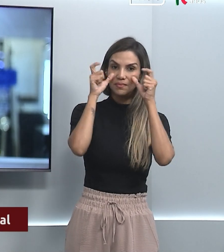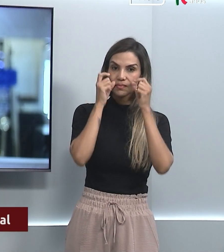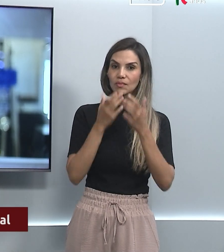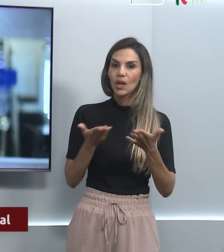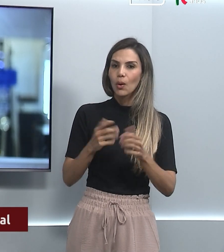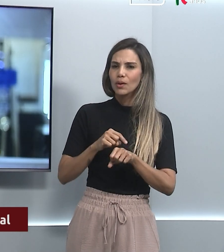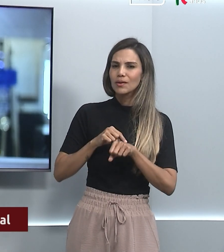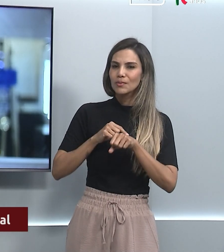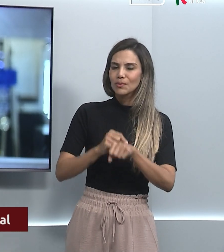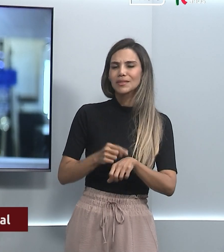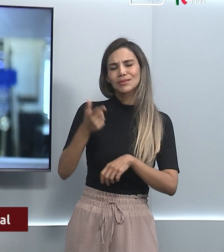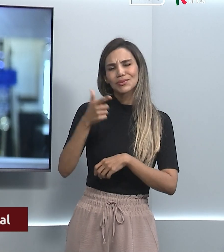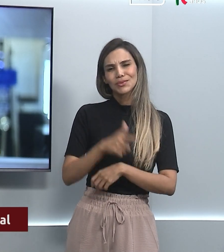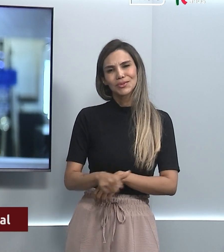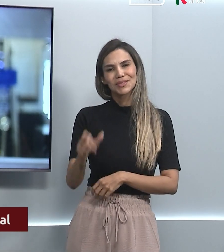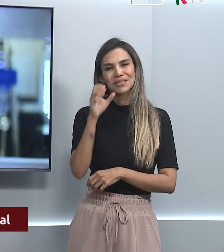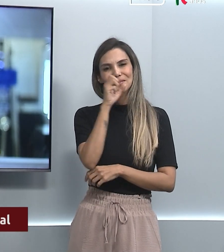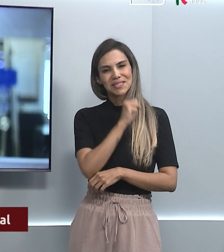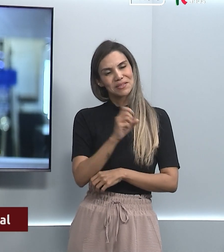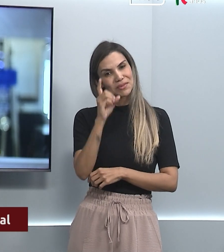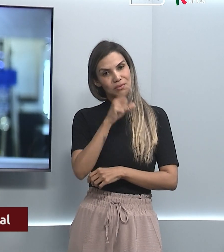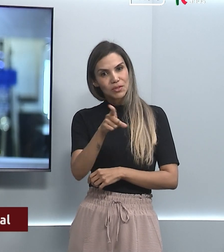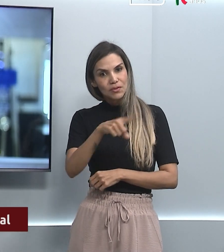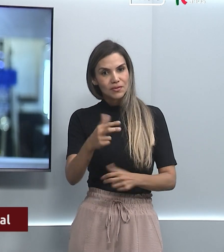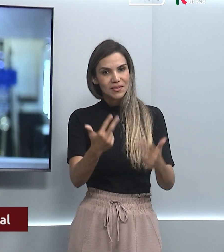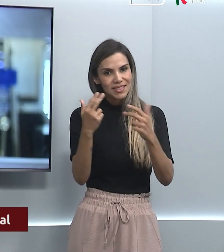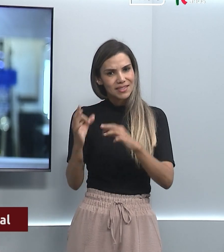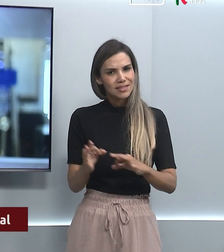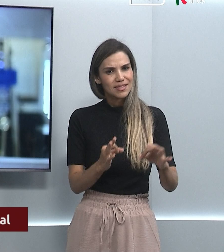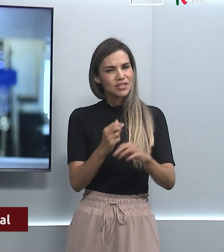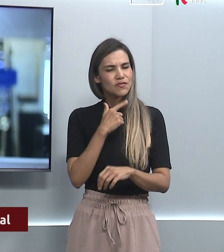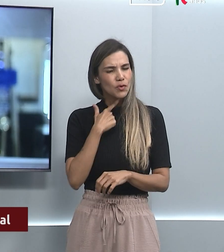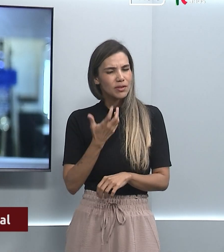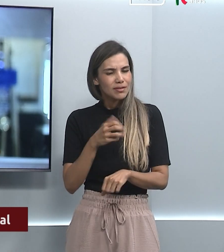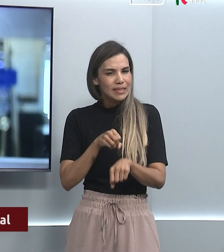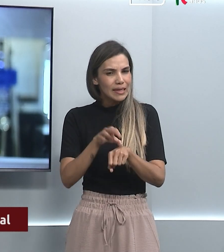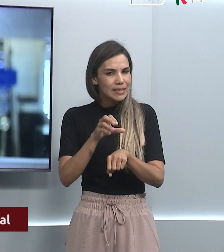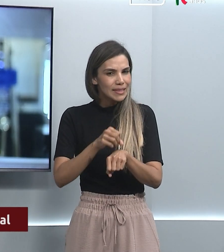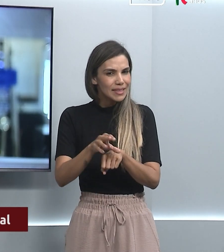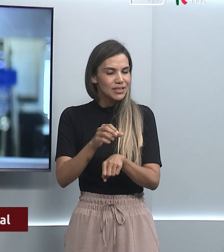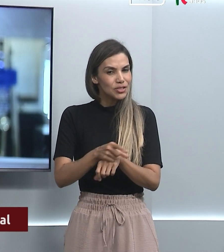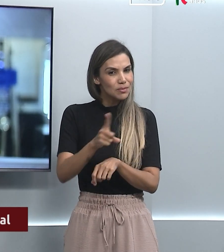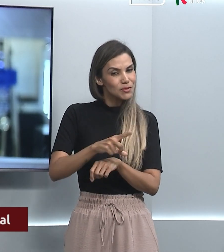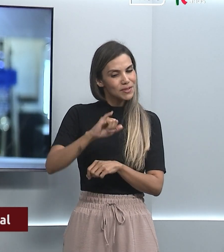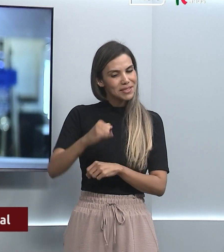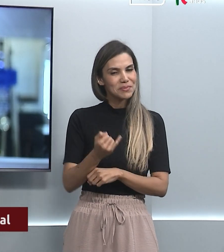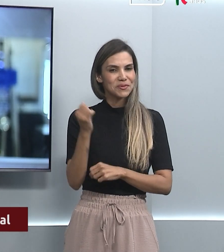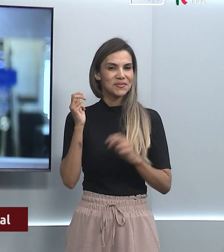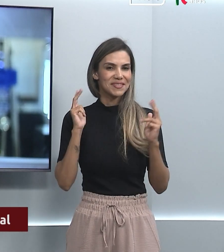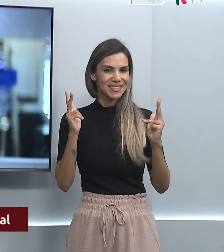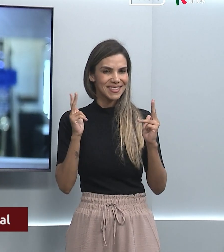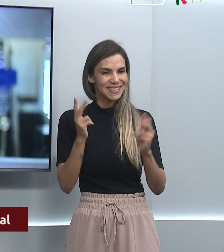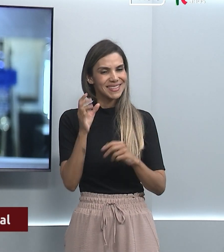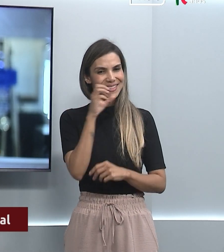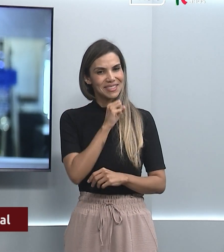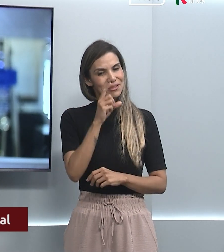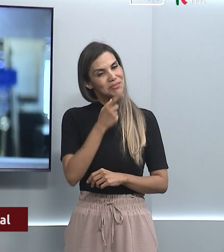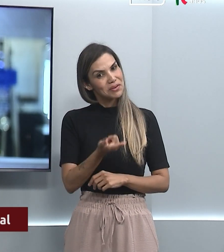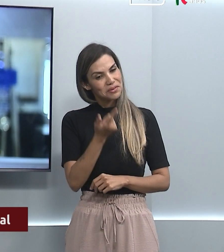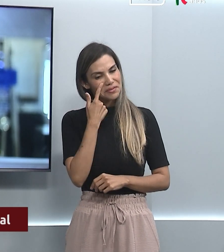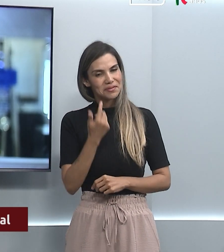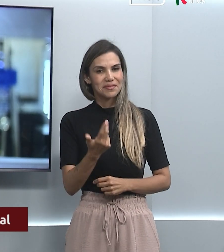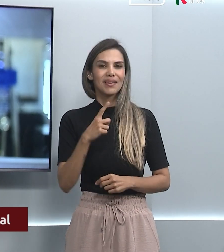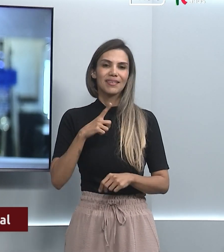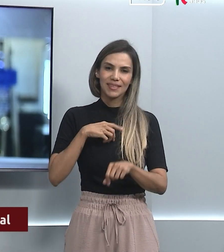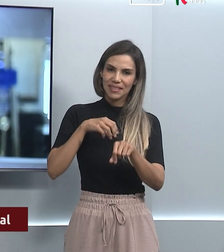Chegamos a mais um final de semana e para você que nos assiste e quer dicas interessantes para se divertir, continue acompanhando porque